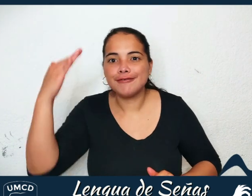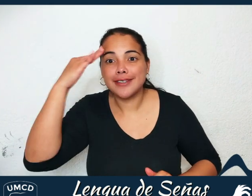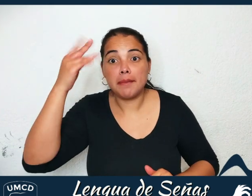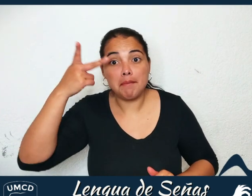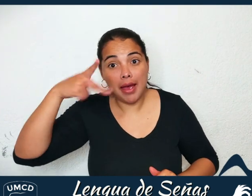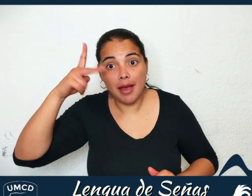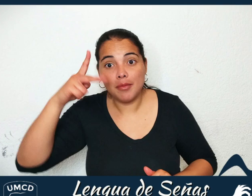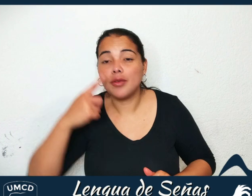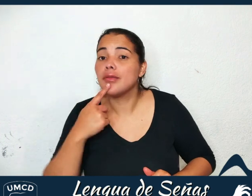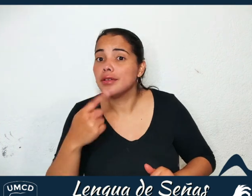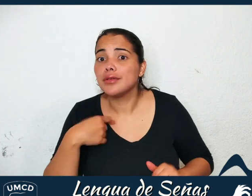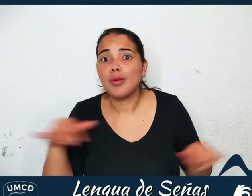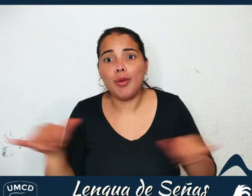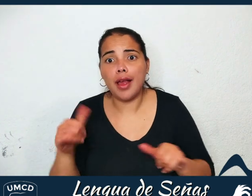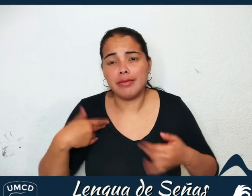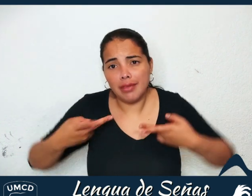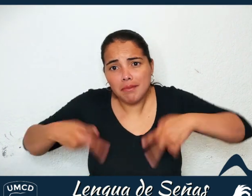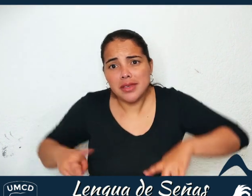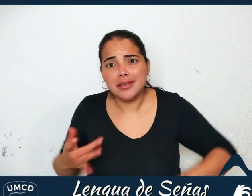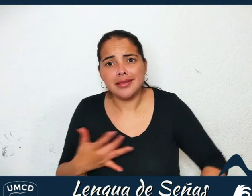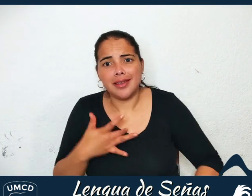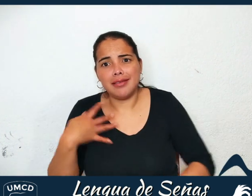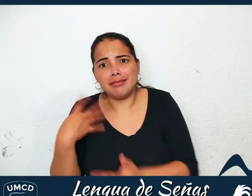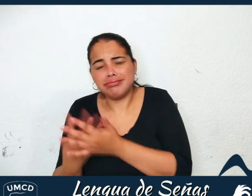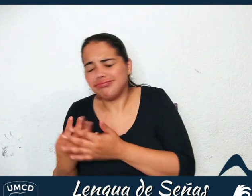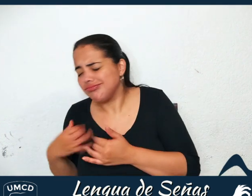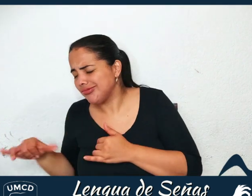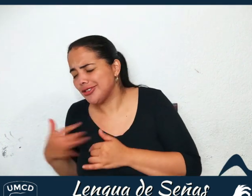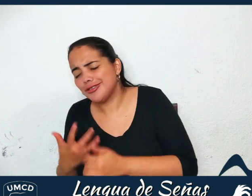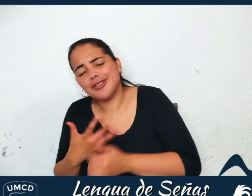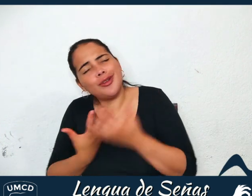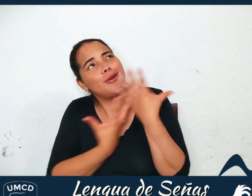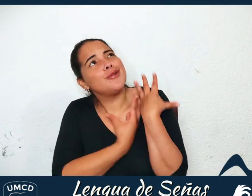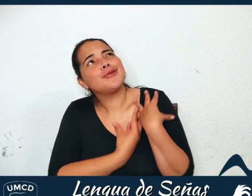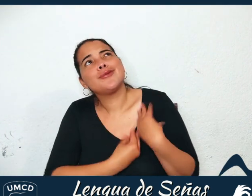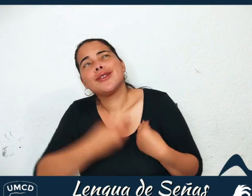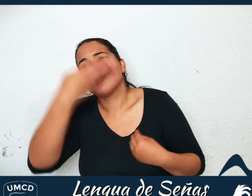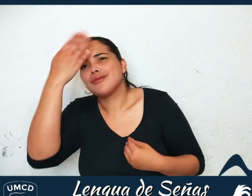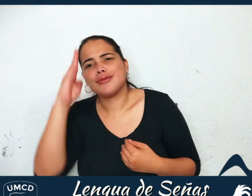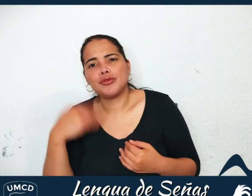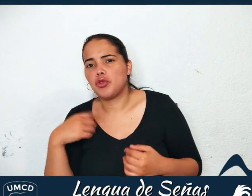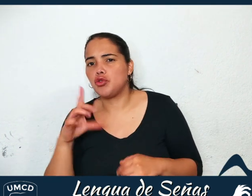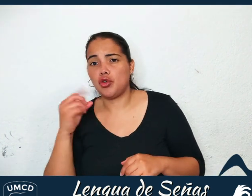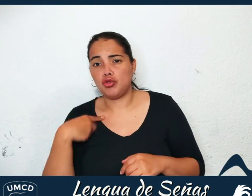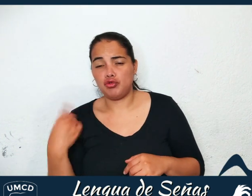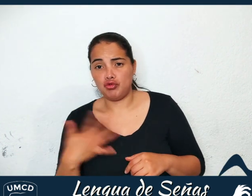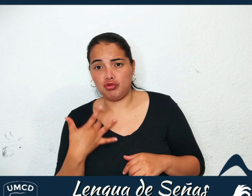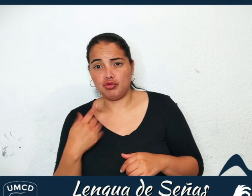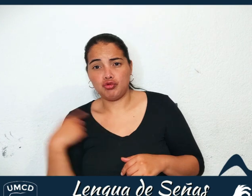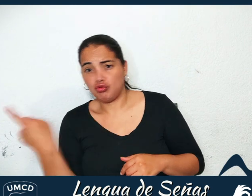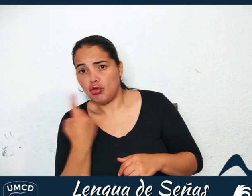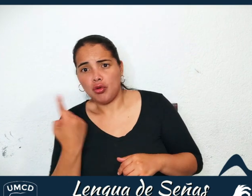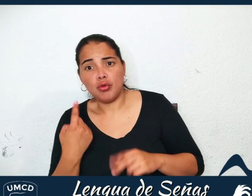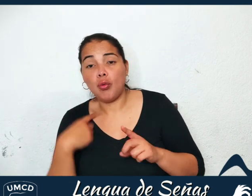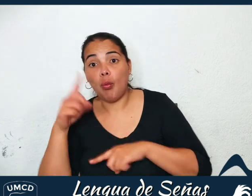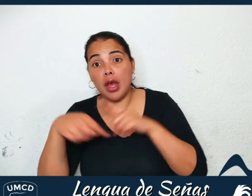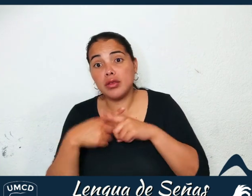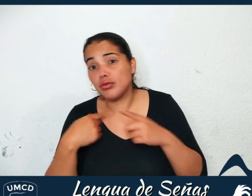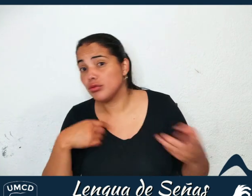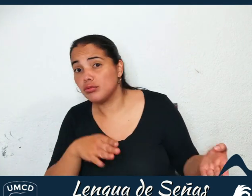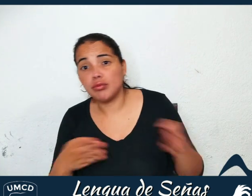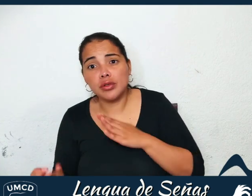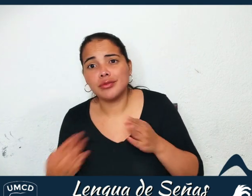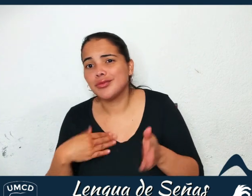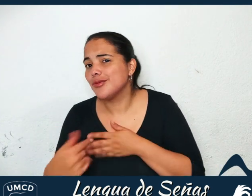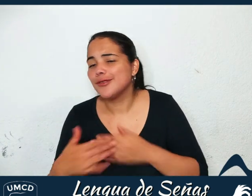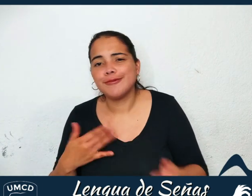ha consolado en todo tiempo, me seguirá consolando y me consolará aún cuando enfrente la